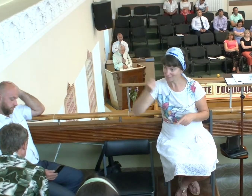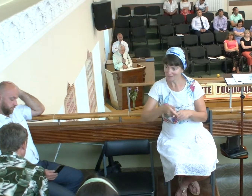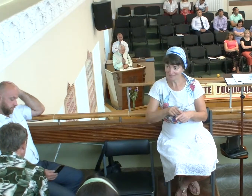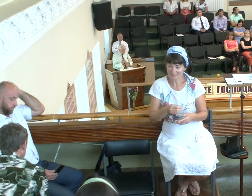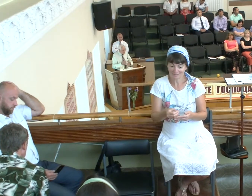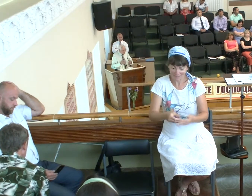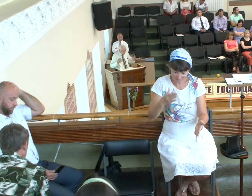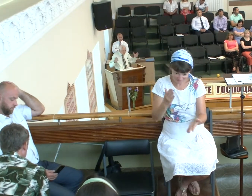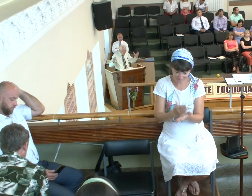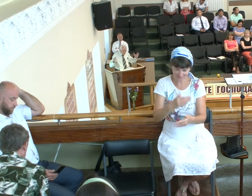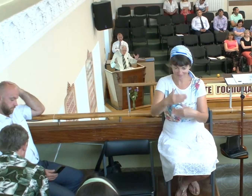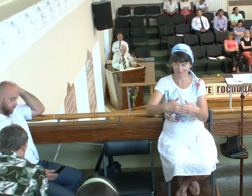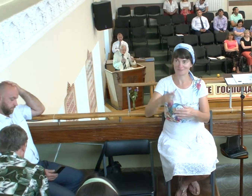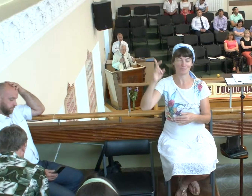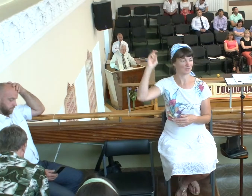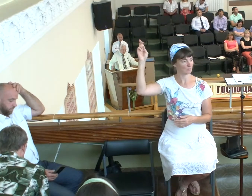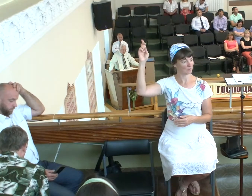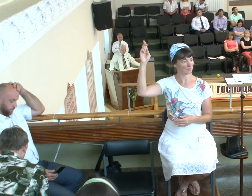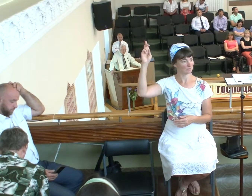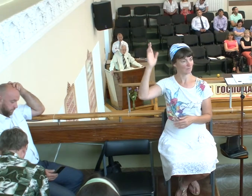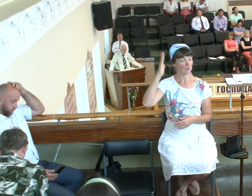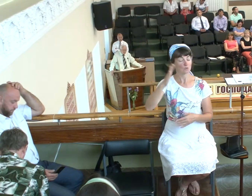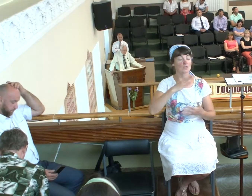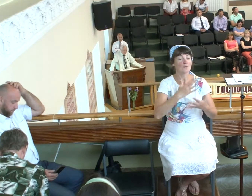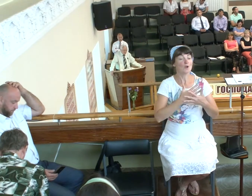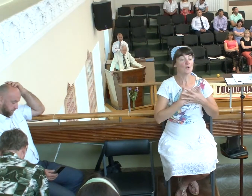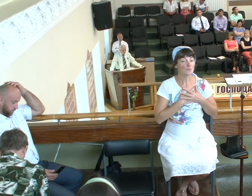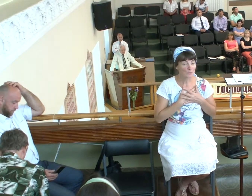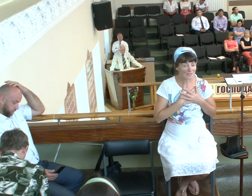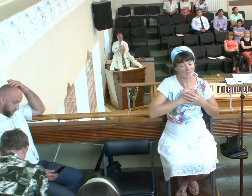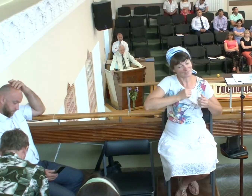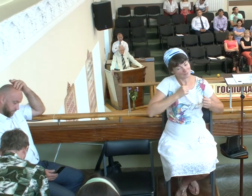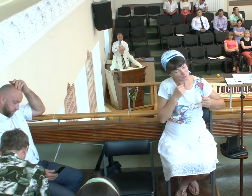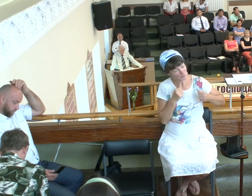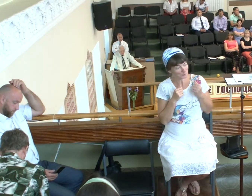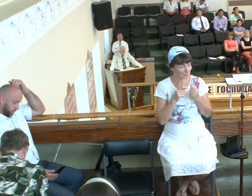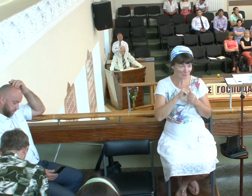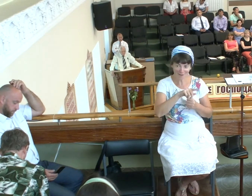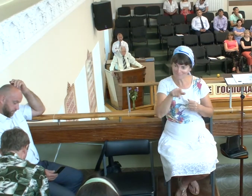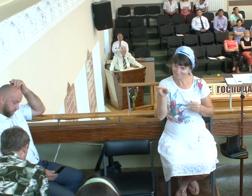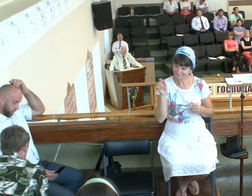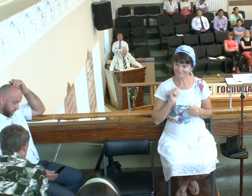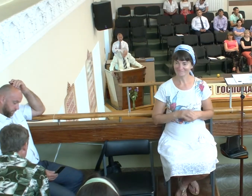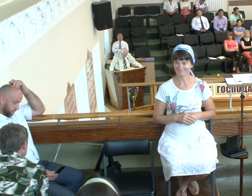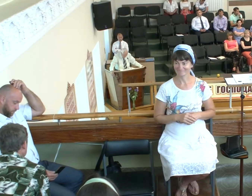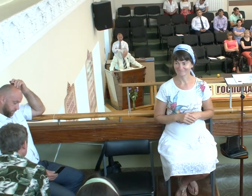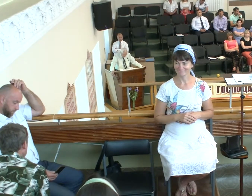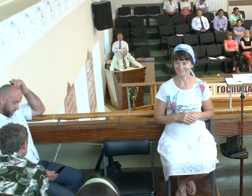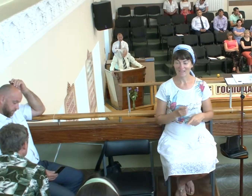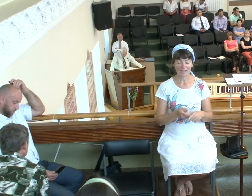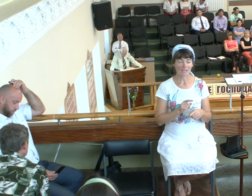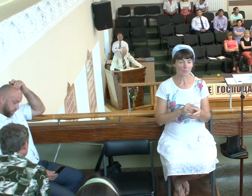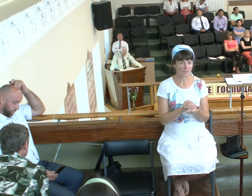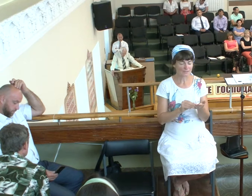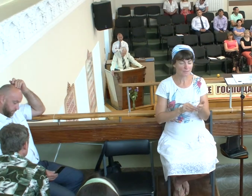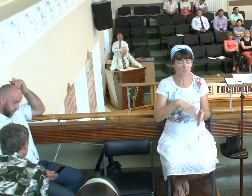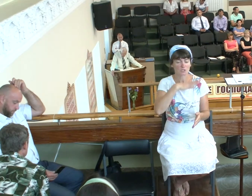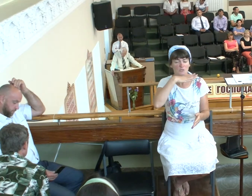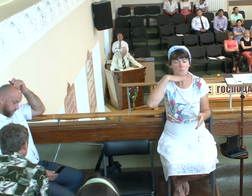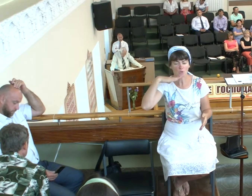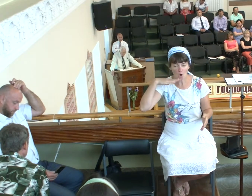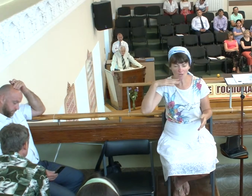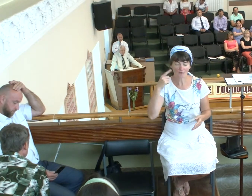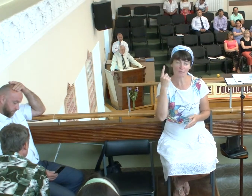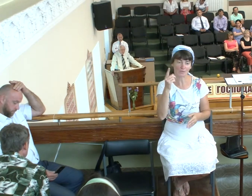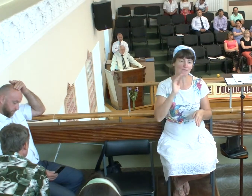Господа. Мы будем любить друг друга, о чем пишет много в первом послании Иоанна, в